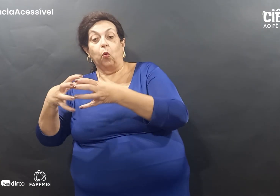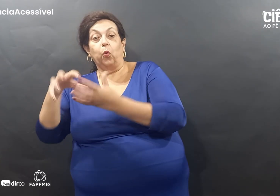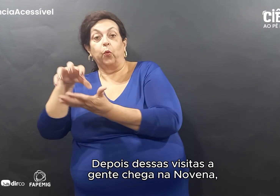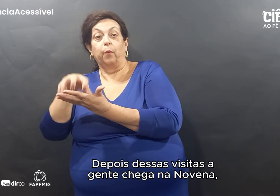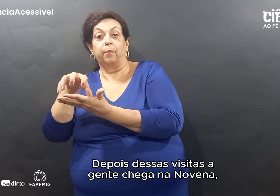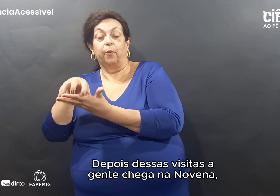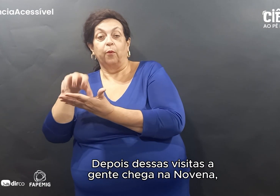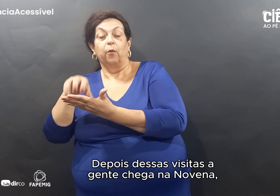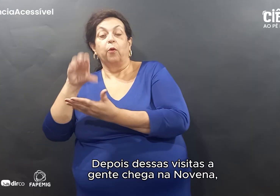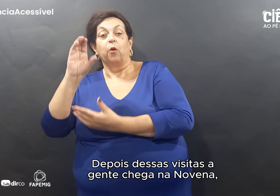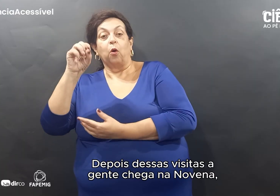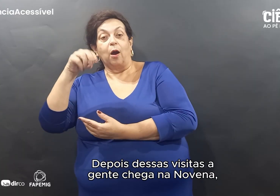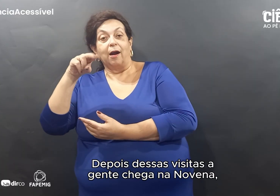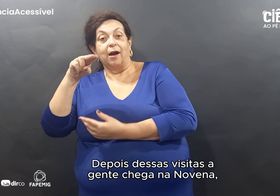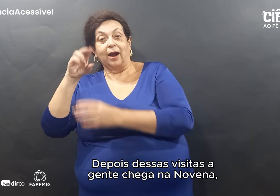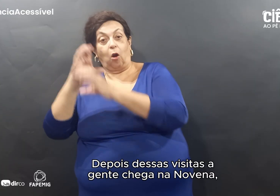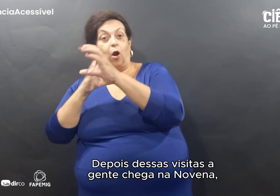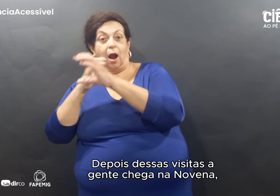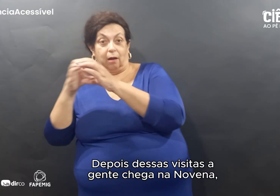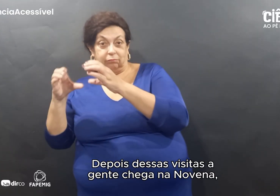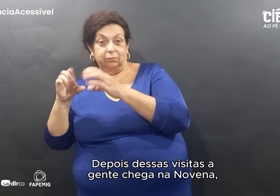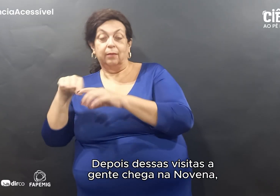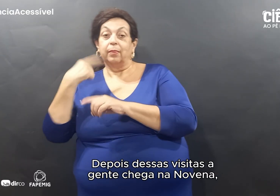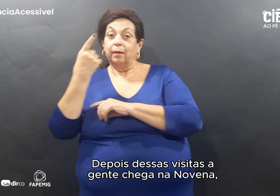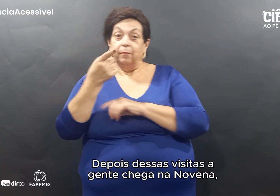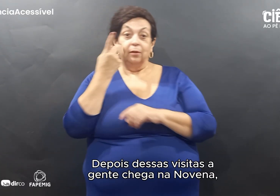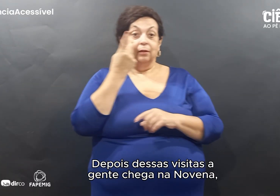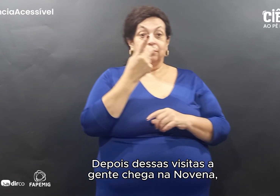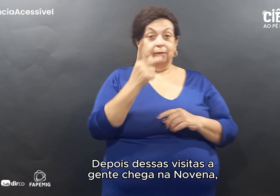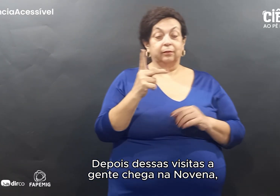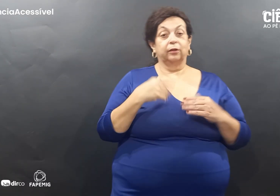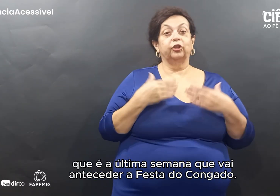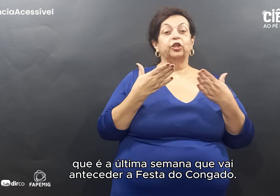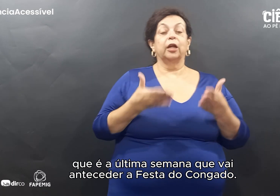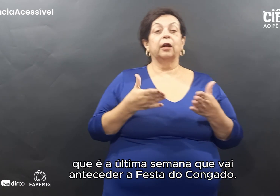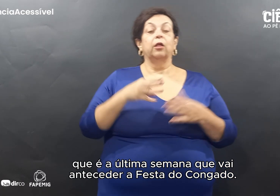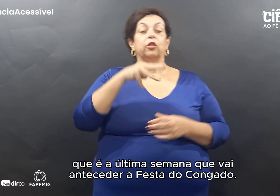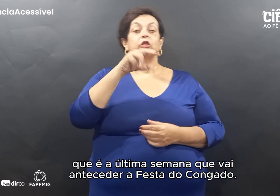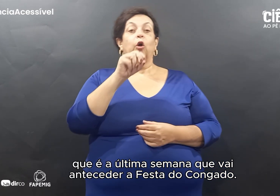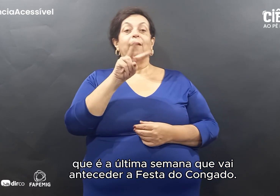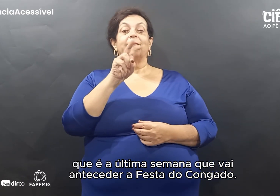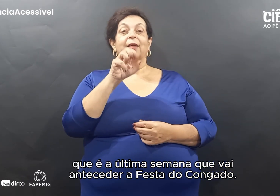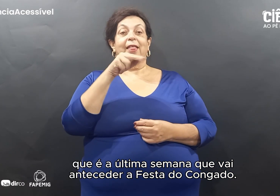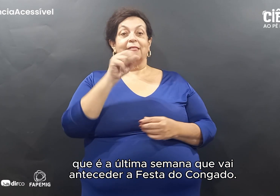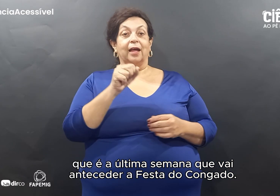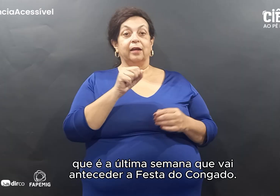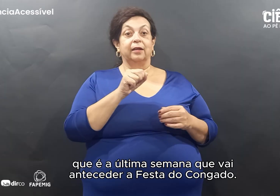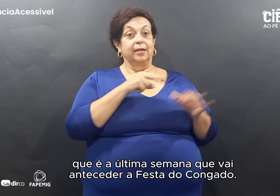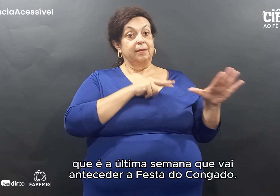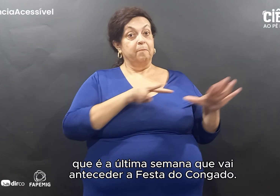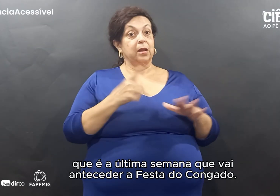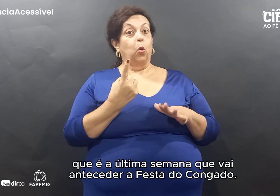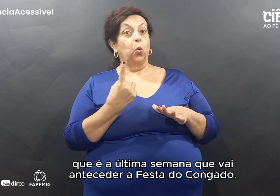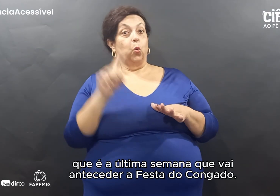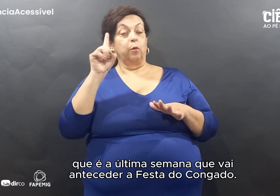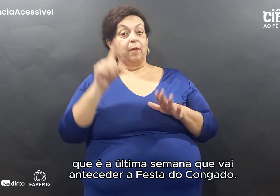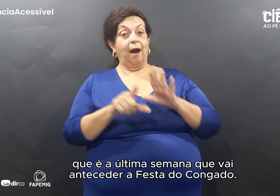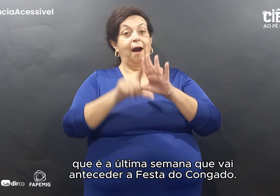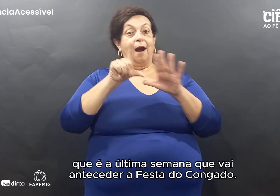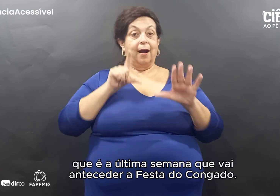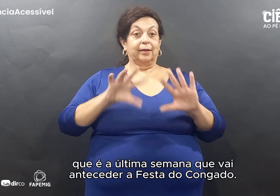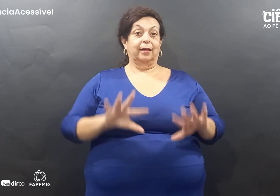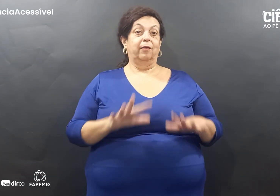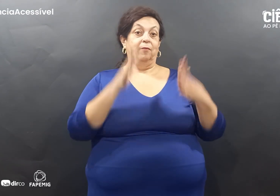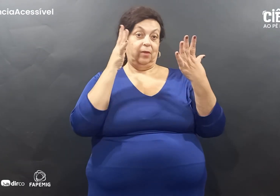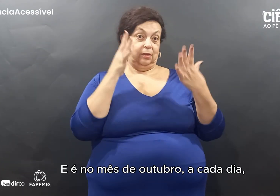congado. Depois dessas visitas, a gente chega na novena, né, que é a última semana que vai anteceder a festa